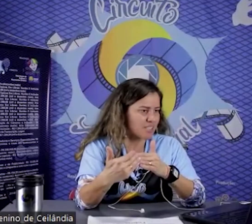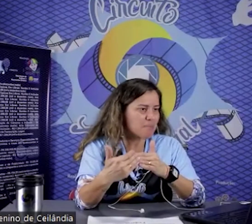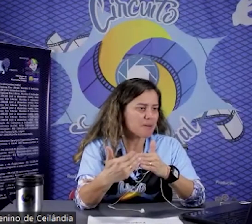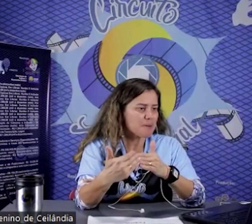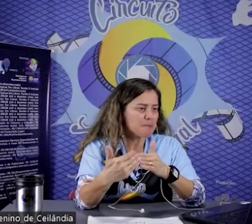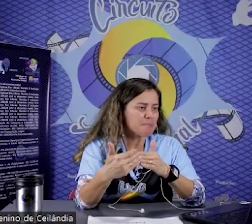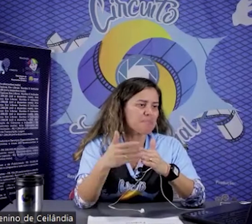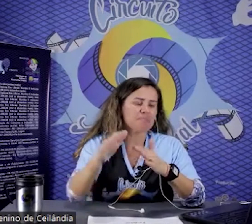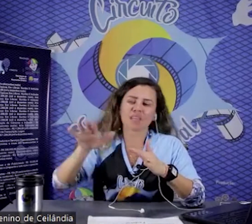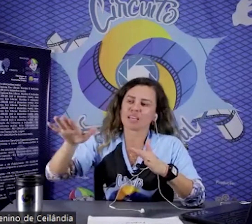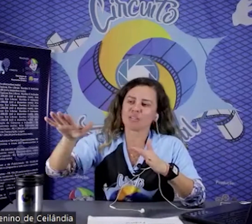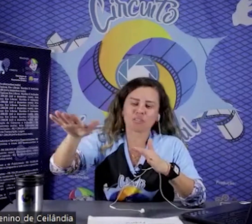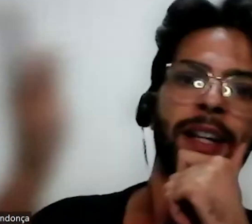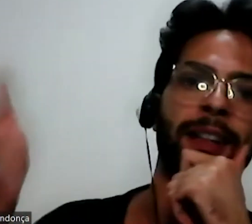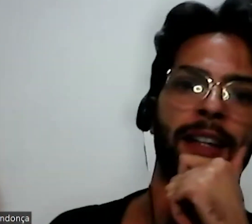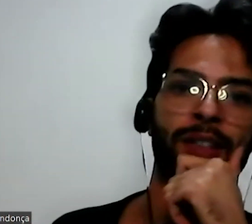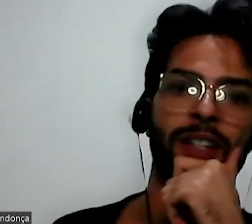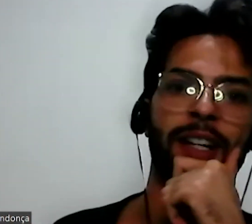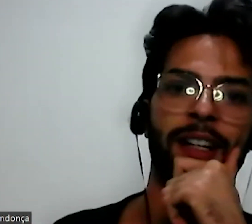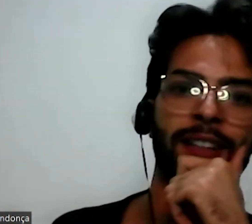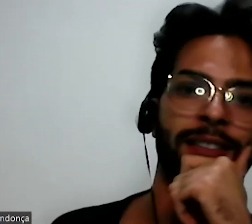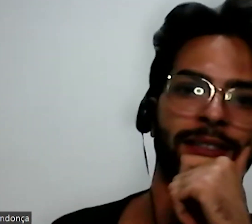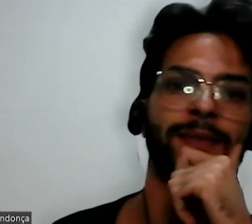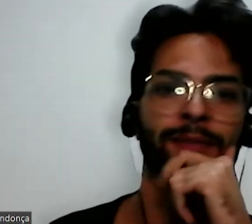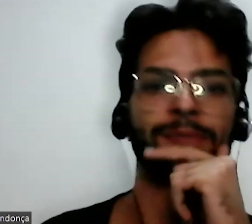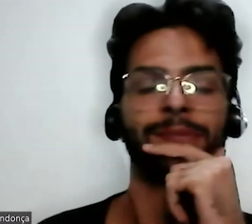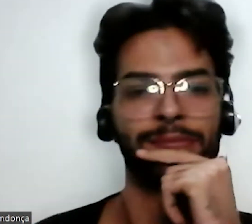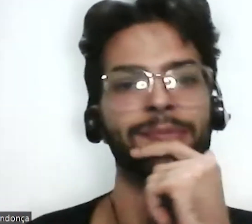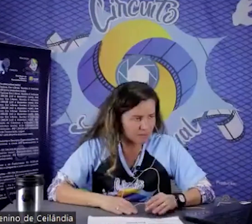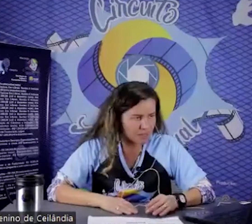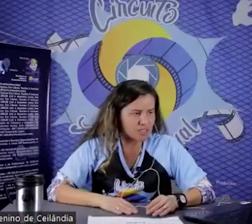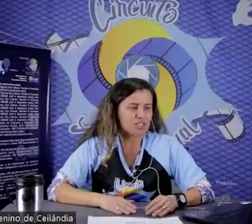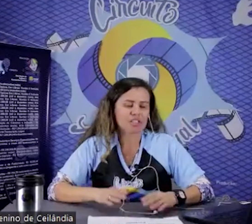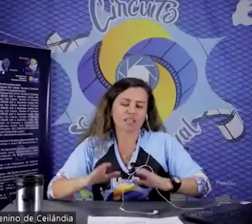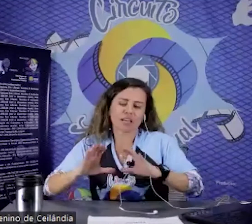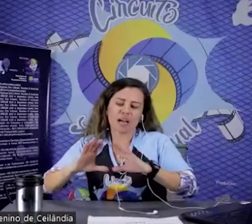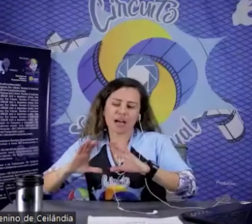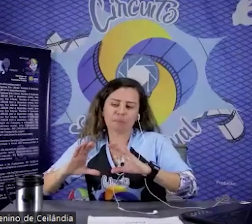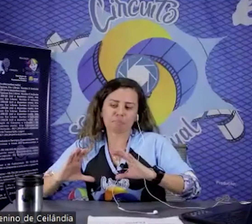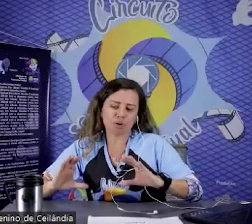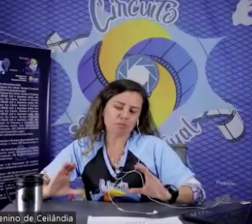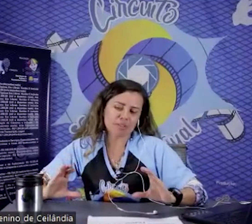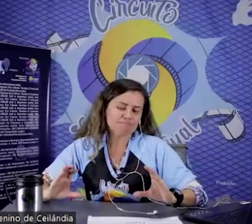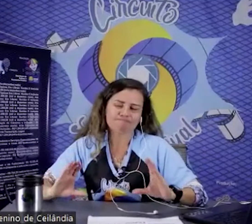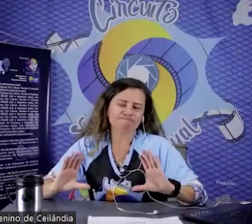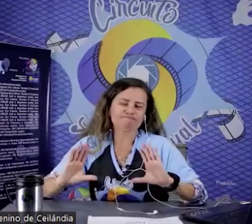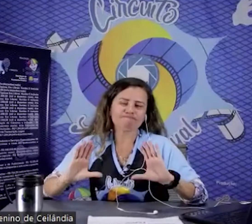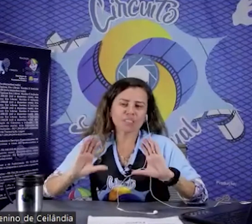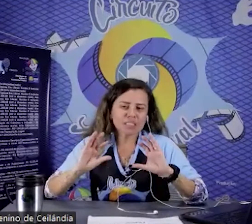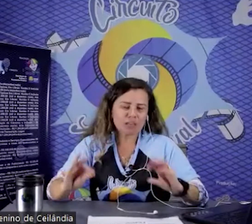Perceba? é um caminho, né, até É um chegar. percurso, exatamente. A prova não é